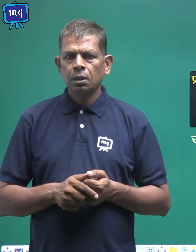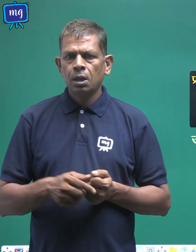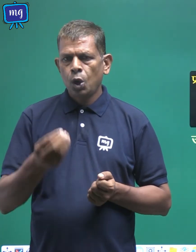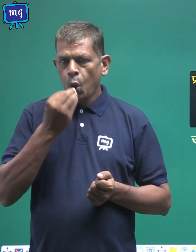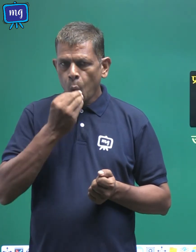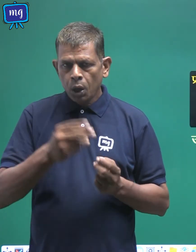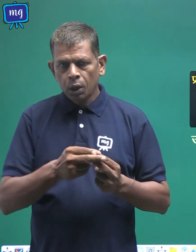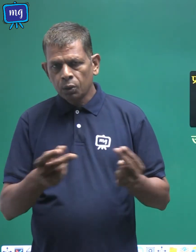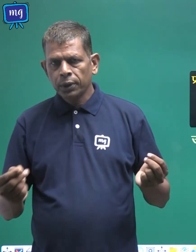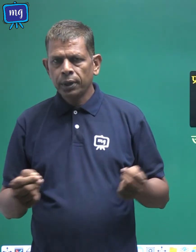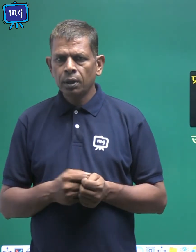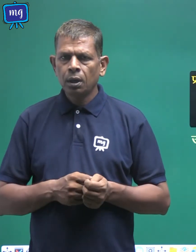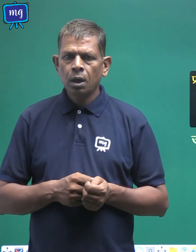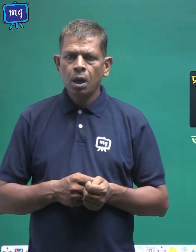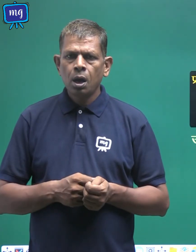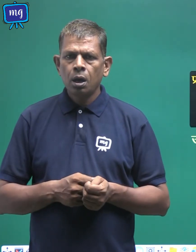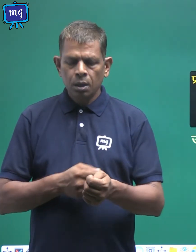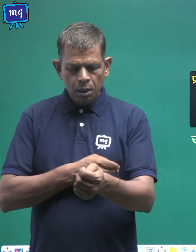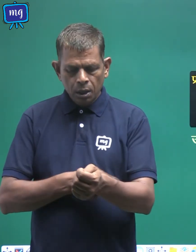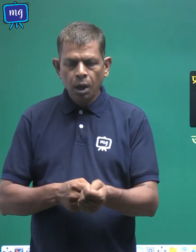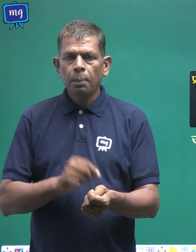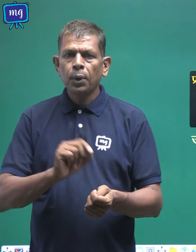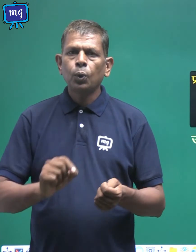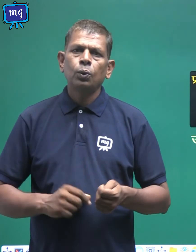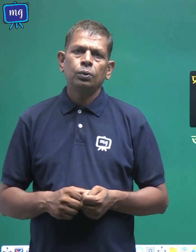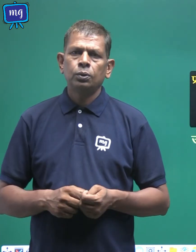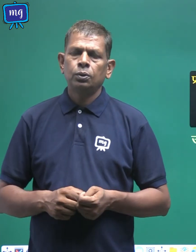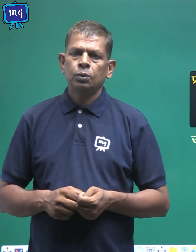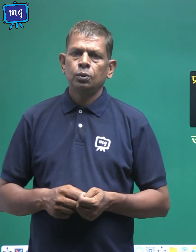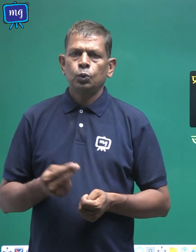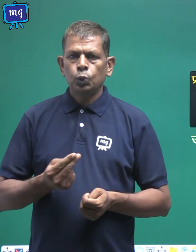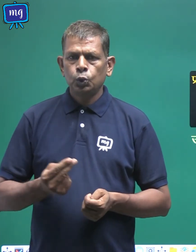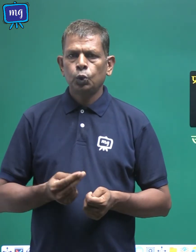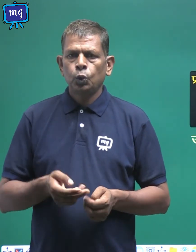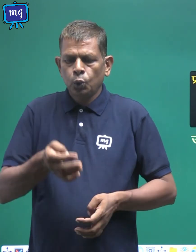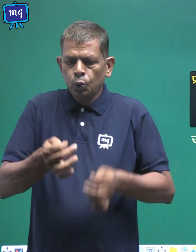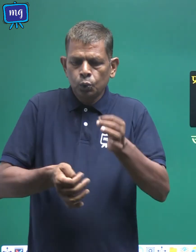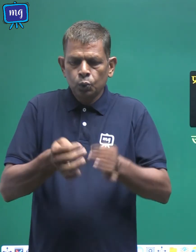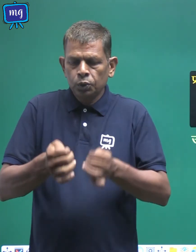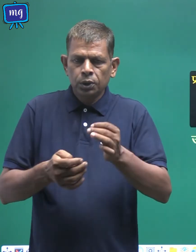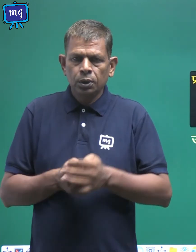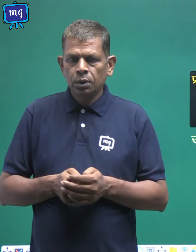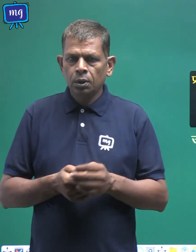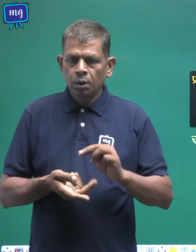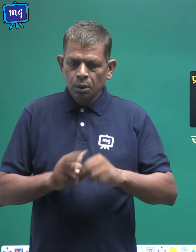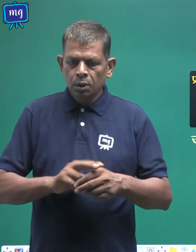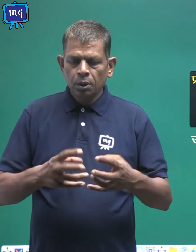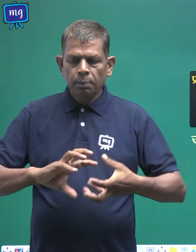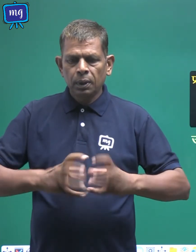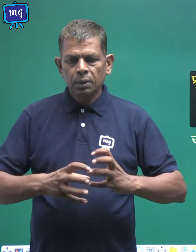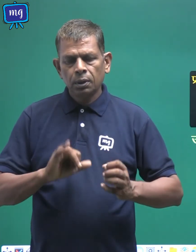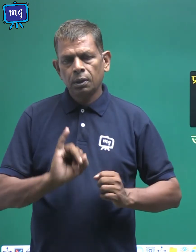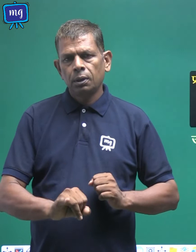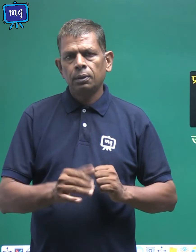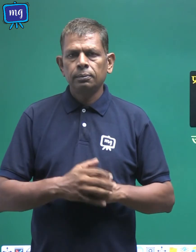खाद्य पदार्थों के नाम लिखो जो दूध से बनते हैं।